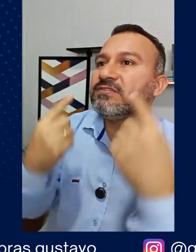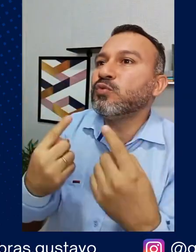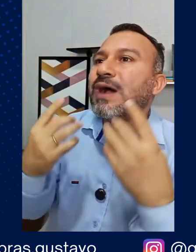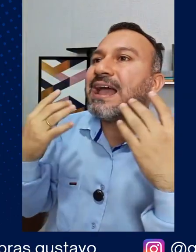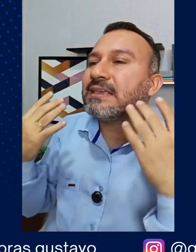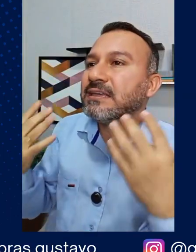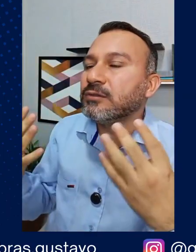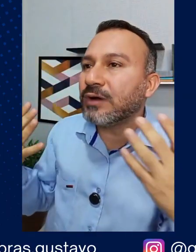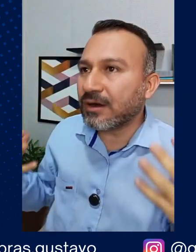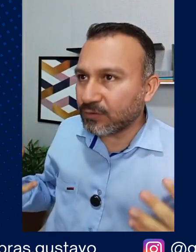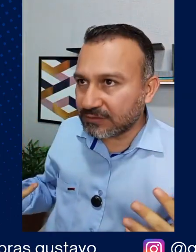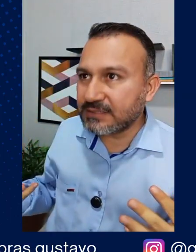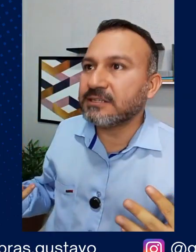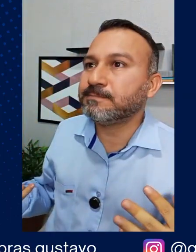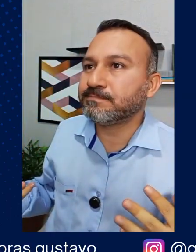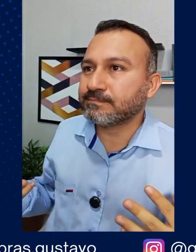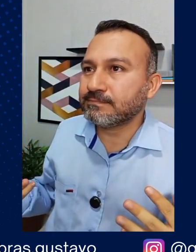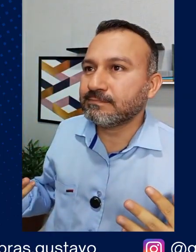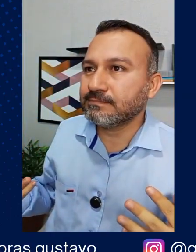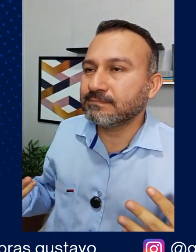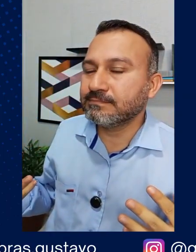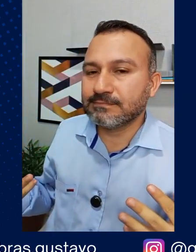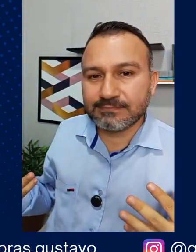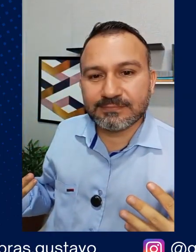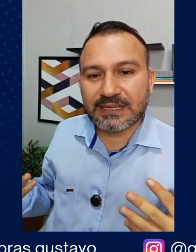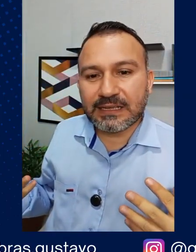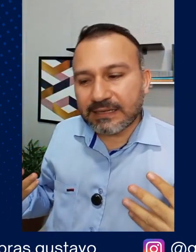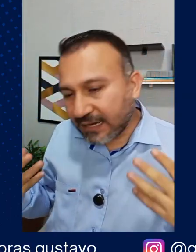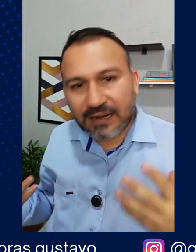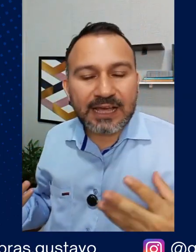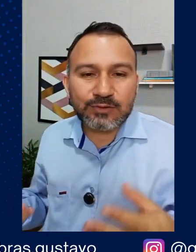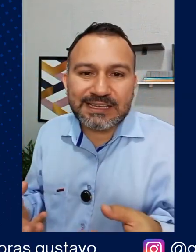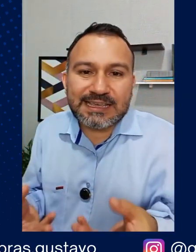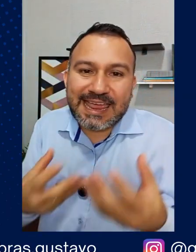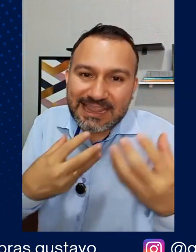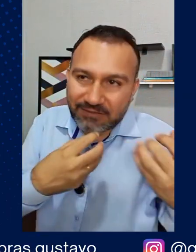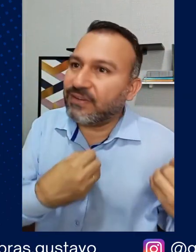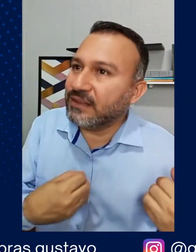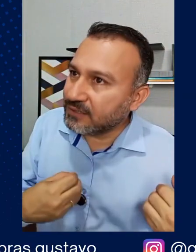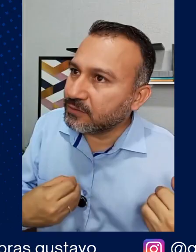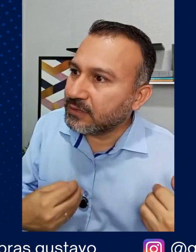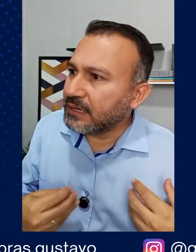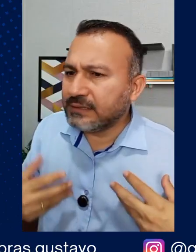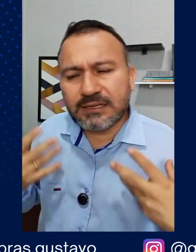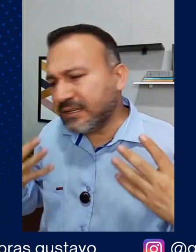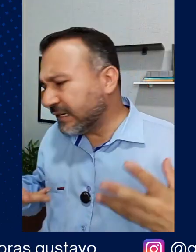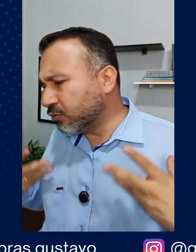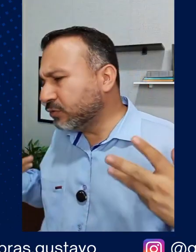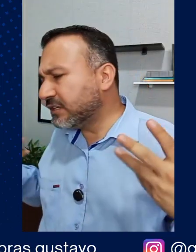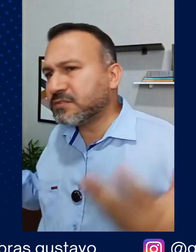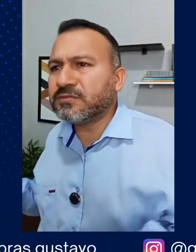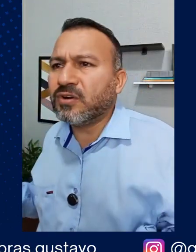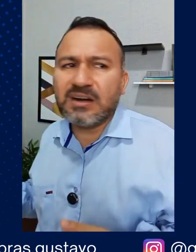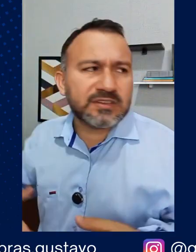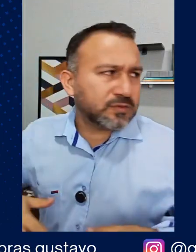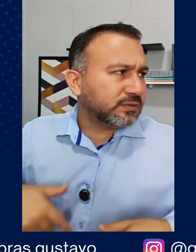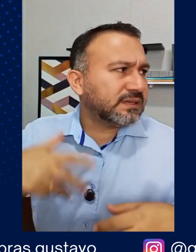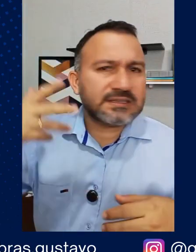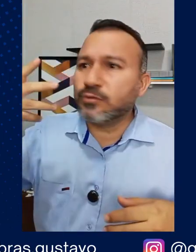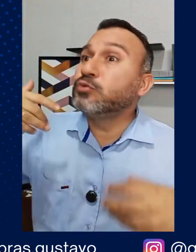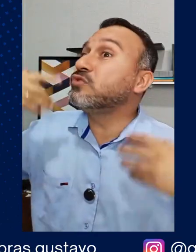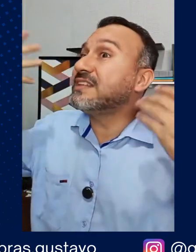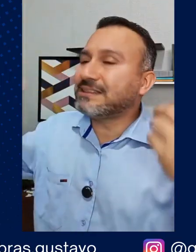ela viu aquilo acontecer. É claro que ela falando teria outras